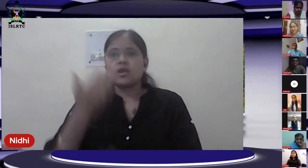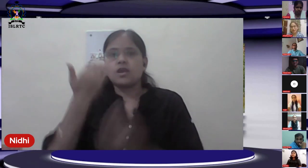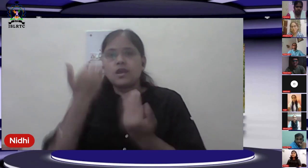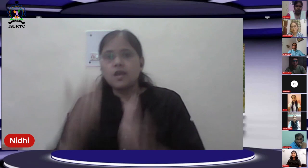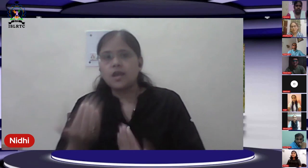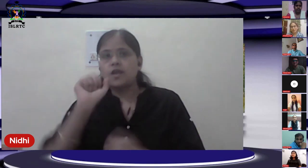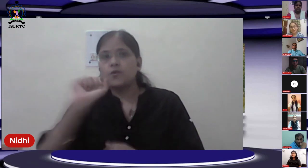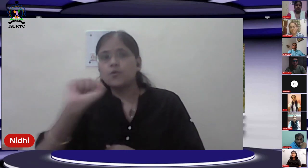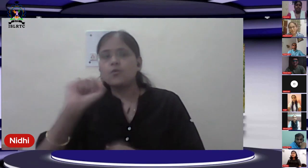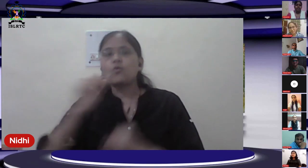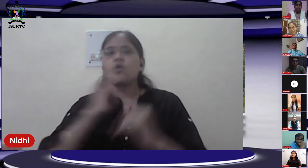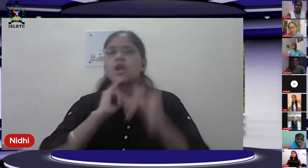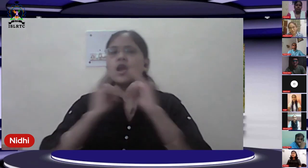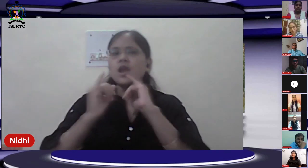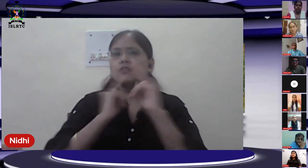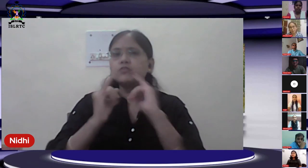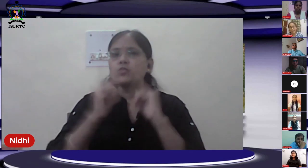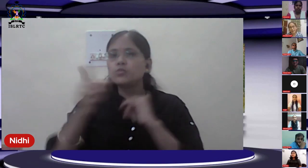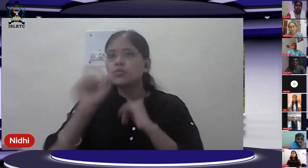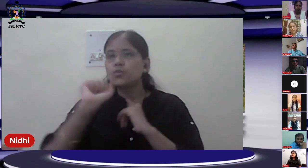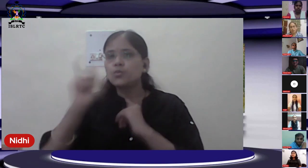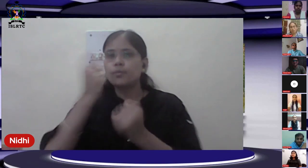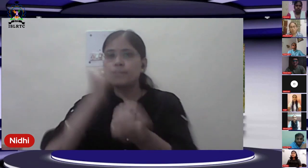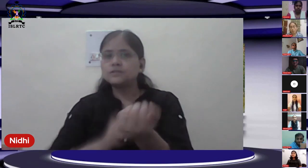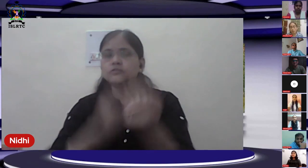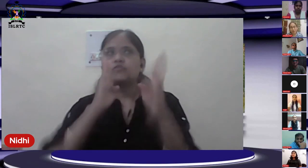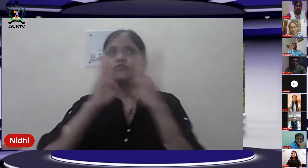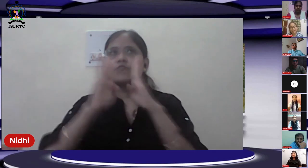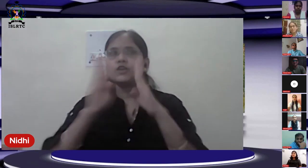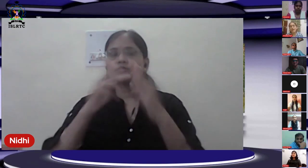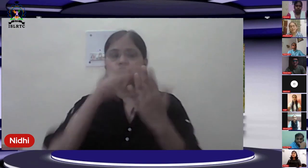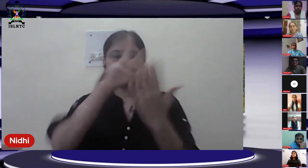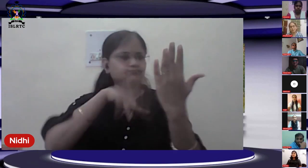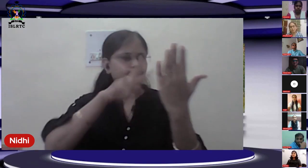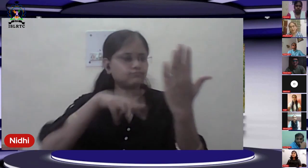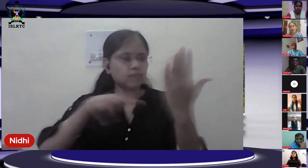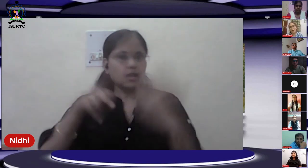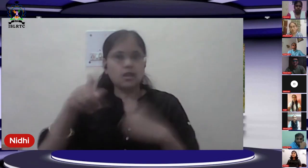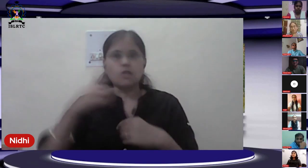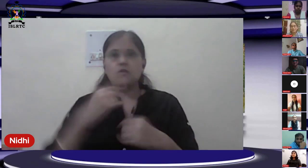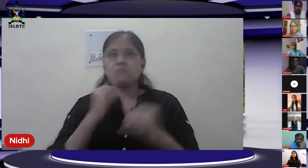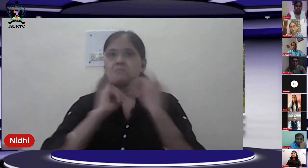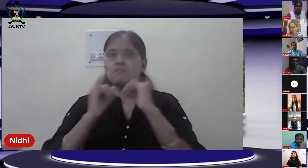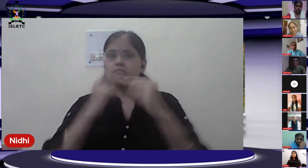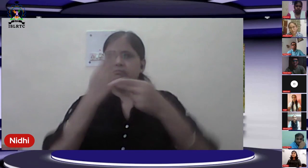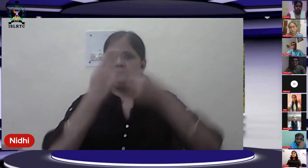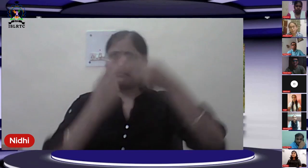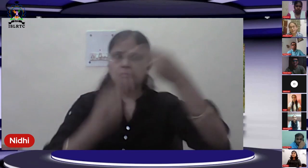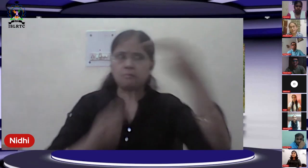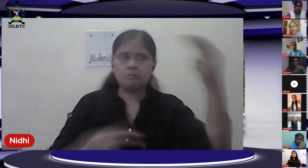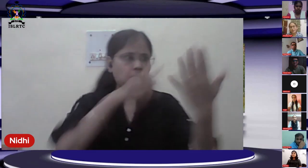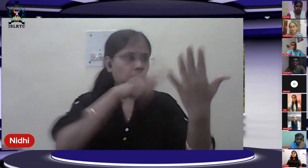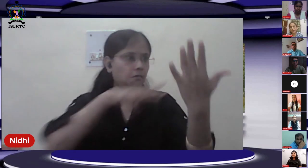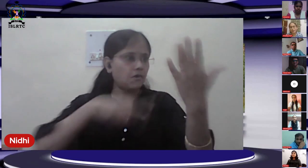पढ़ा फेसबुक पे और बहुत ही अच्छा इंटरव्यू था। आप सभी स्टूडेंट्स भी जरूर पढ़िएगा इनके बारे